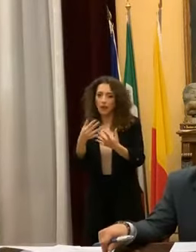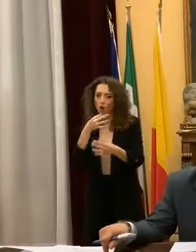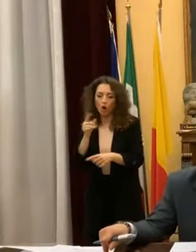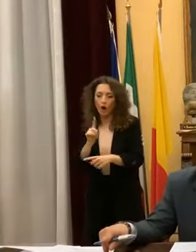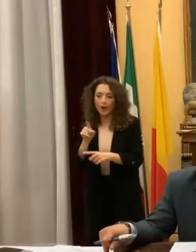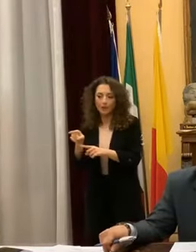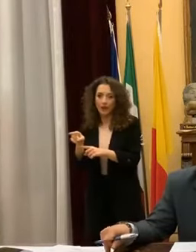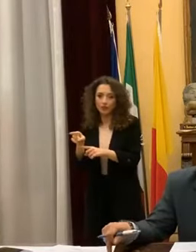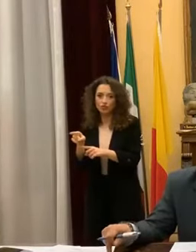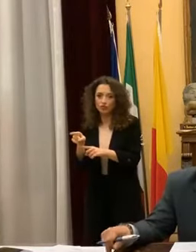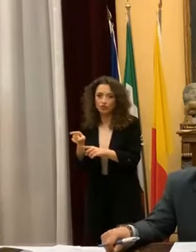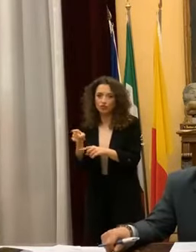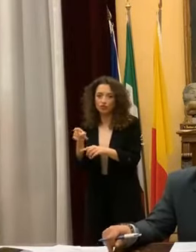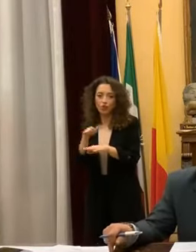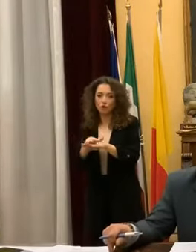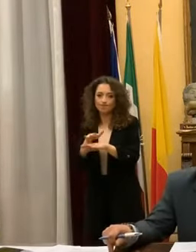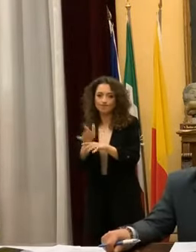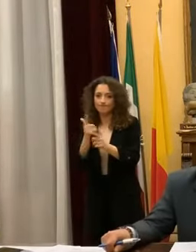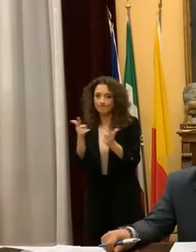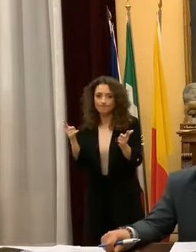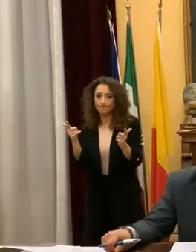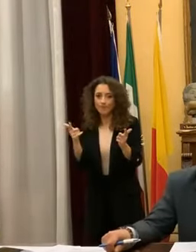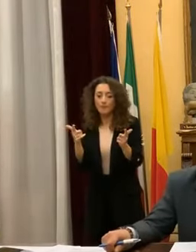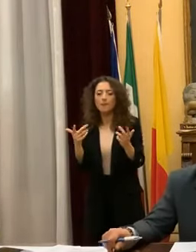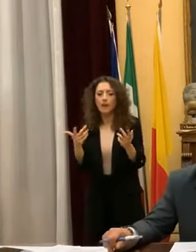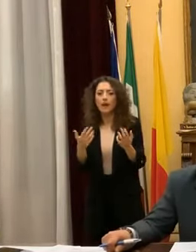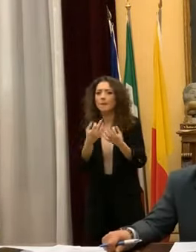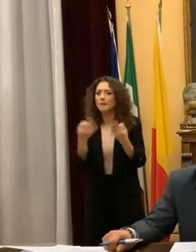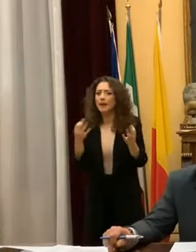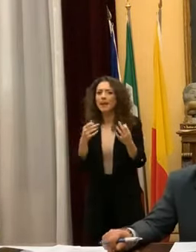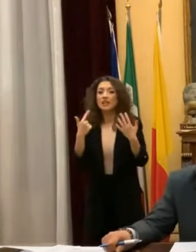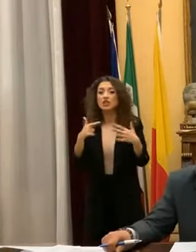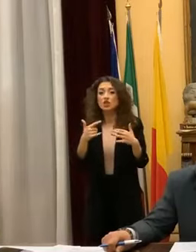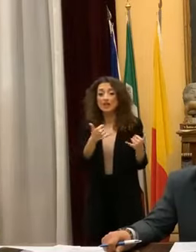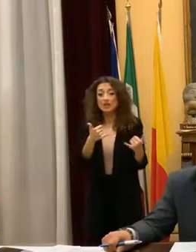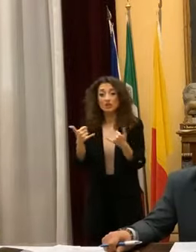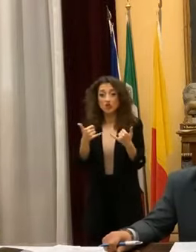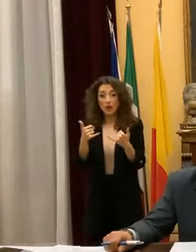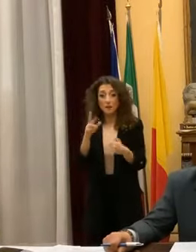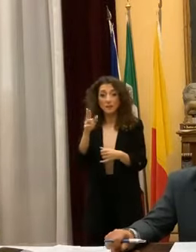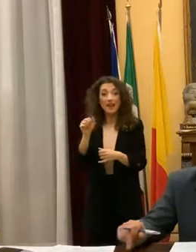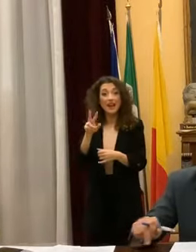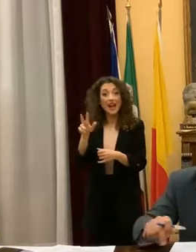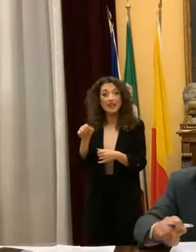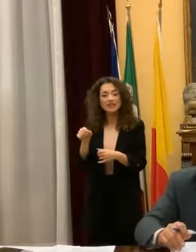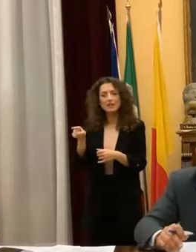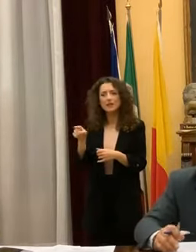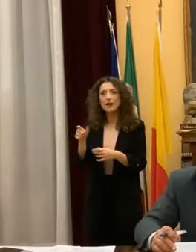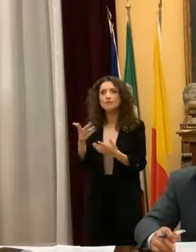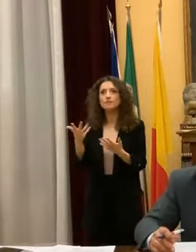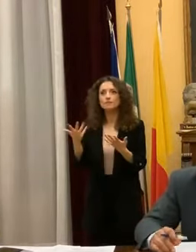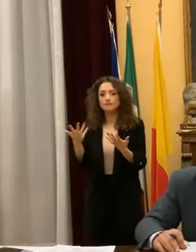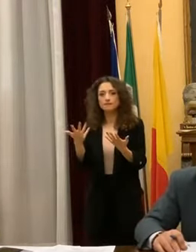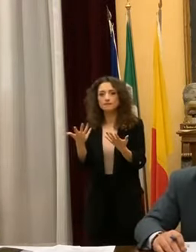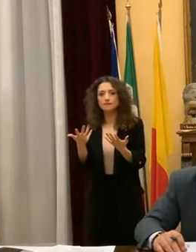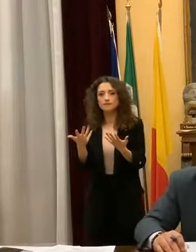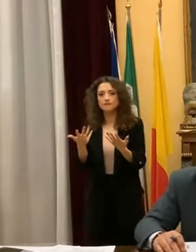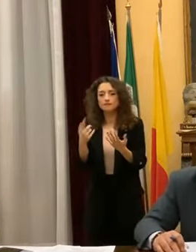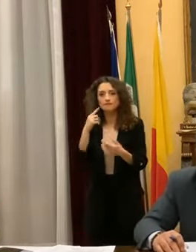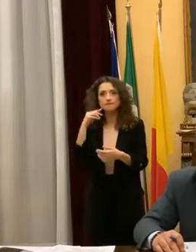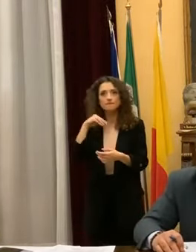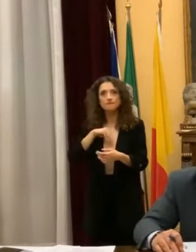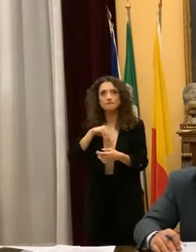detto, il 17 di dicembre Razza a un certo punto si rende conto, o fa